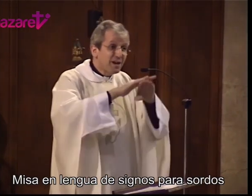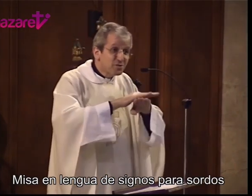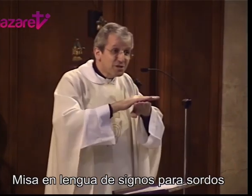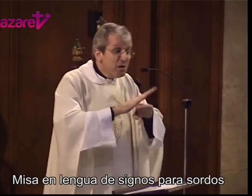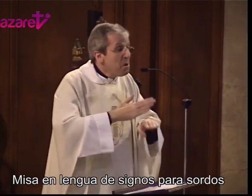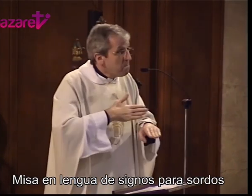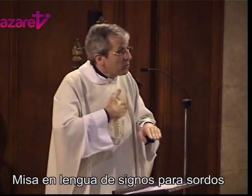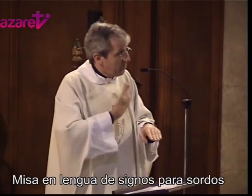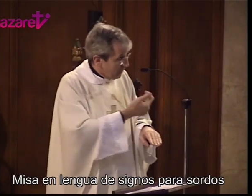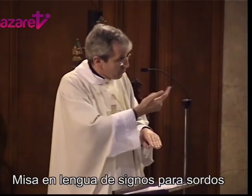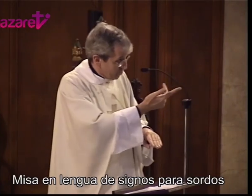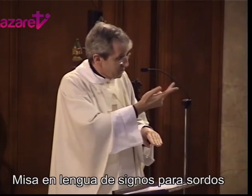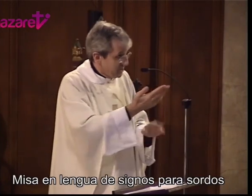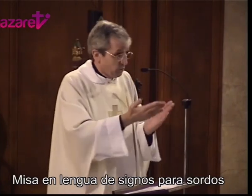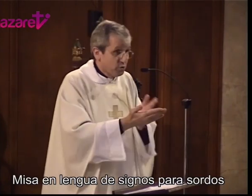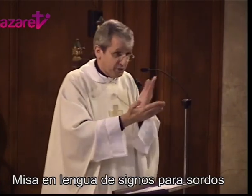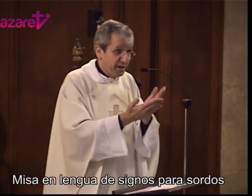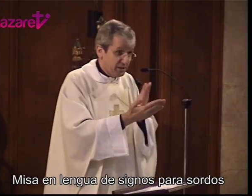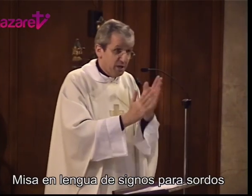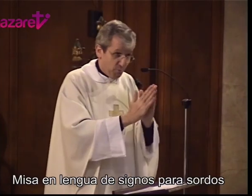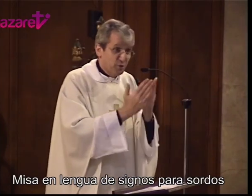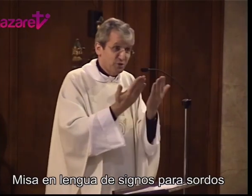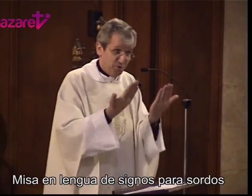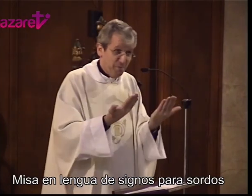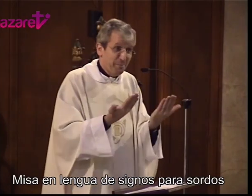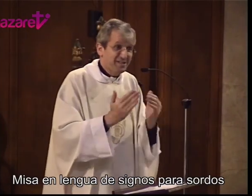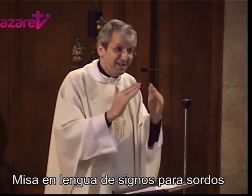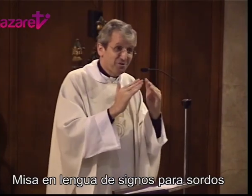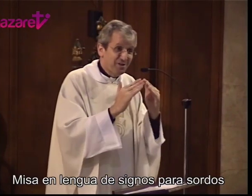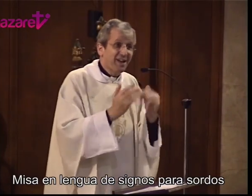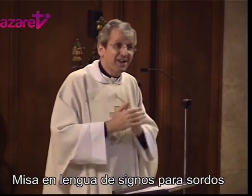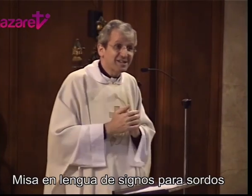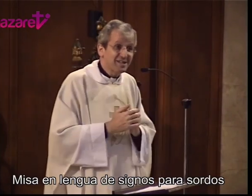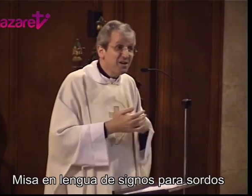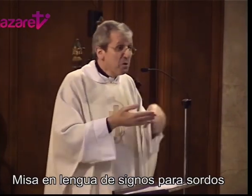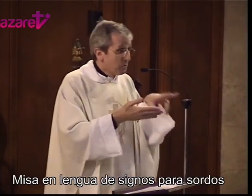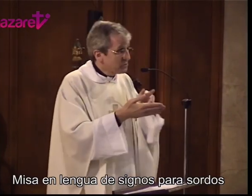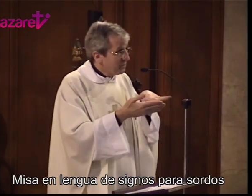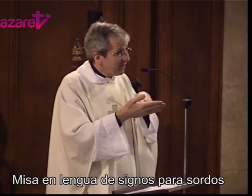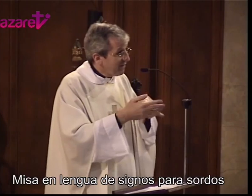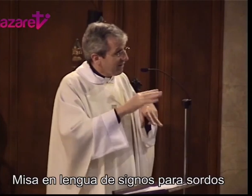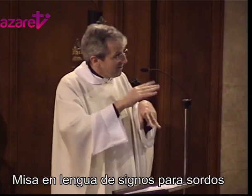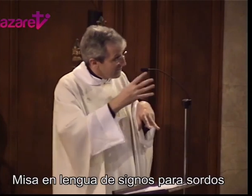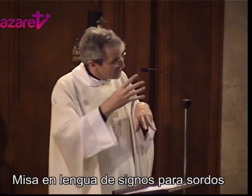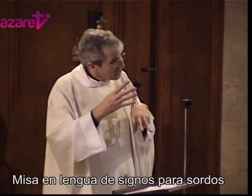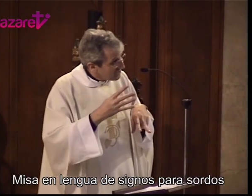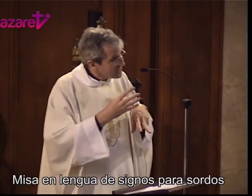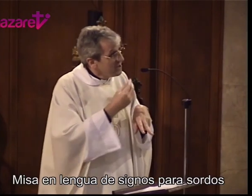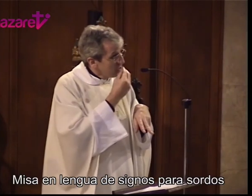medianoche, pero podríamos, y si algunos tenéis vuestro misalito en casa, pues poder leer las otras nos puede